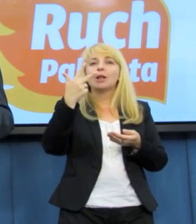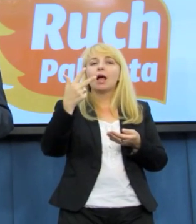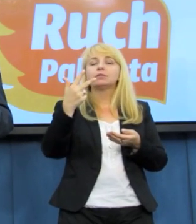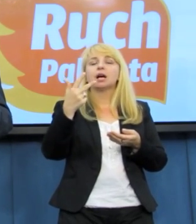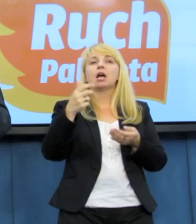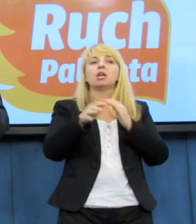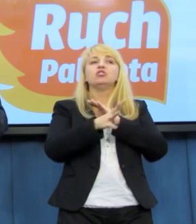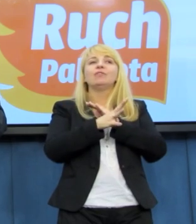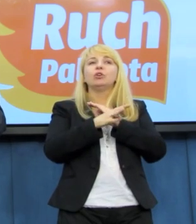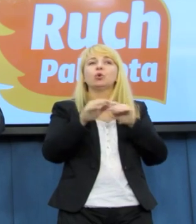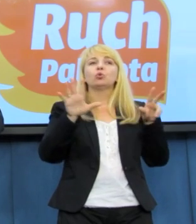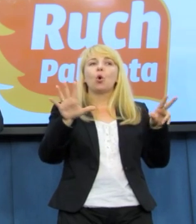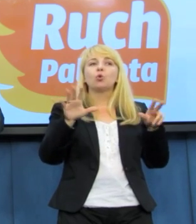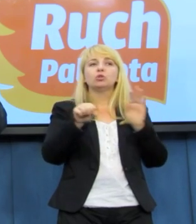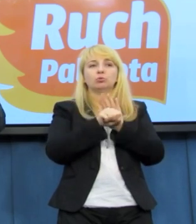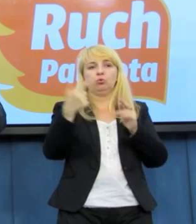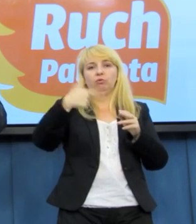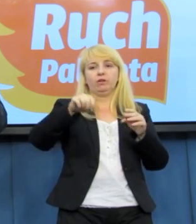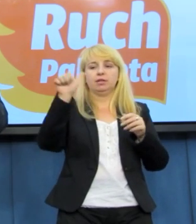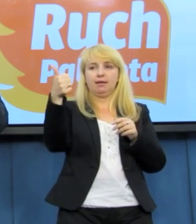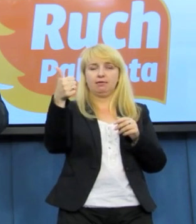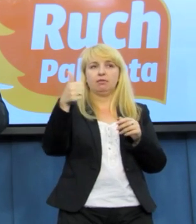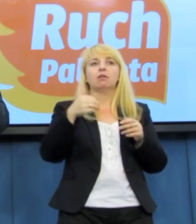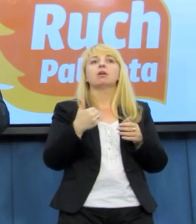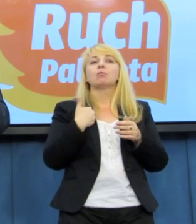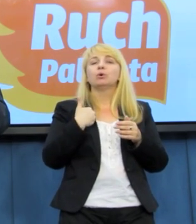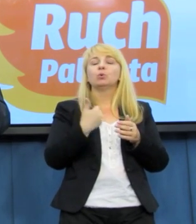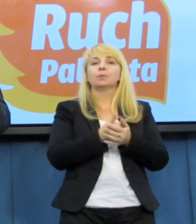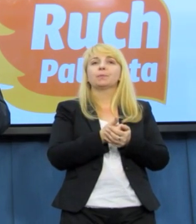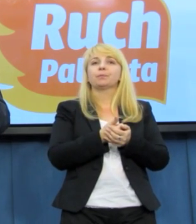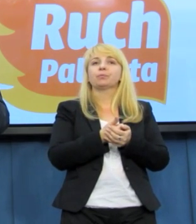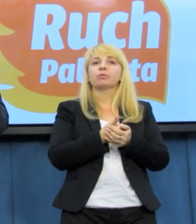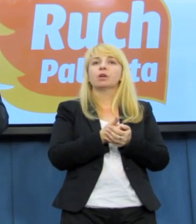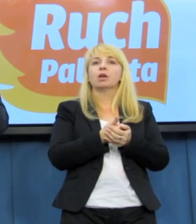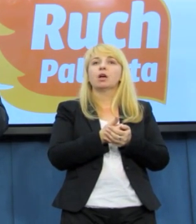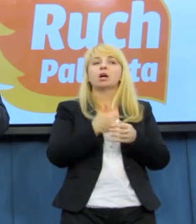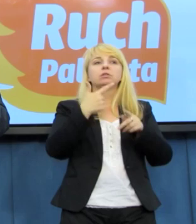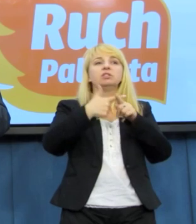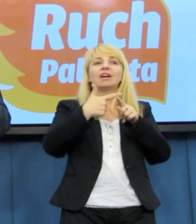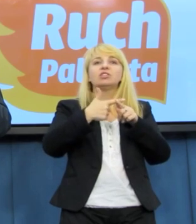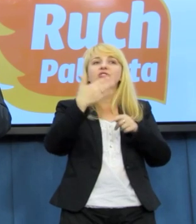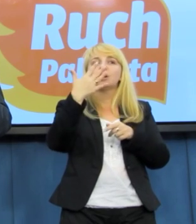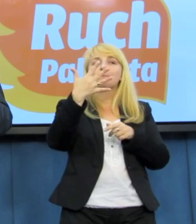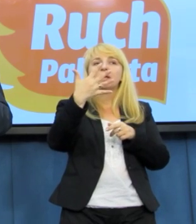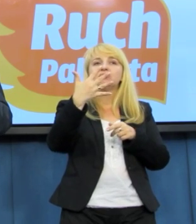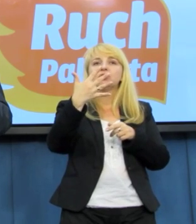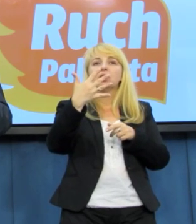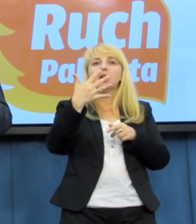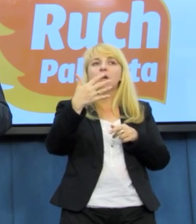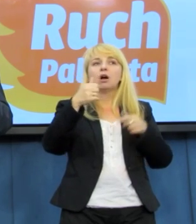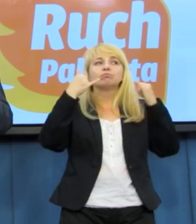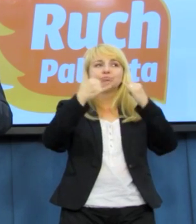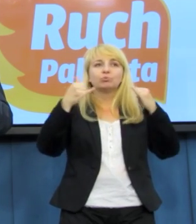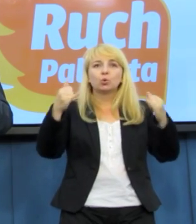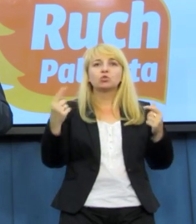98 do 2001, w 25 przypadkach